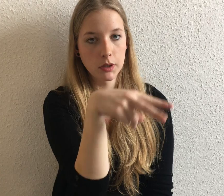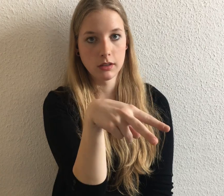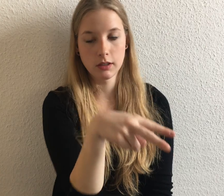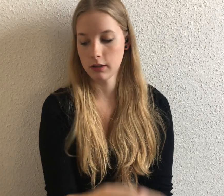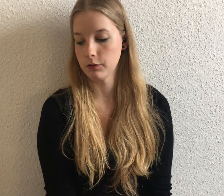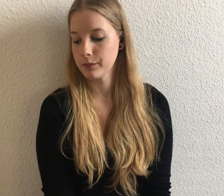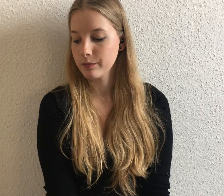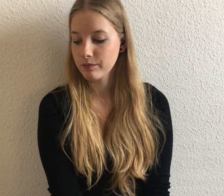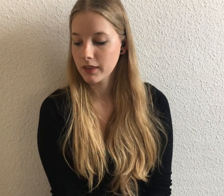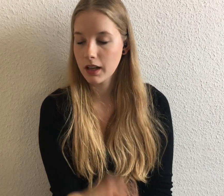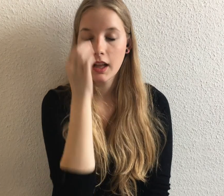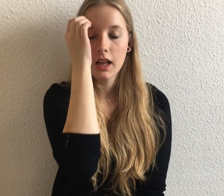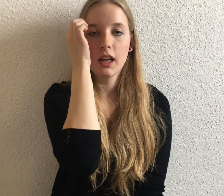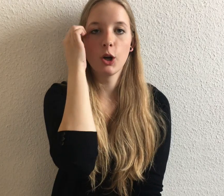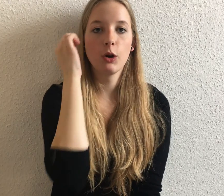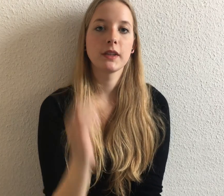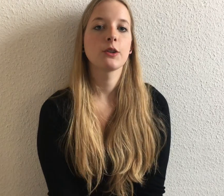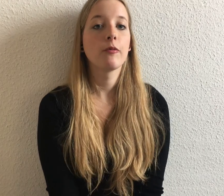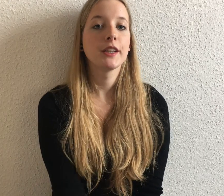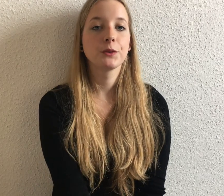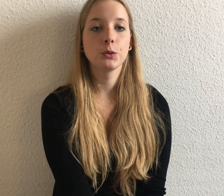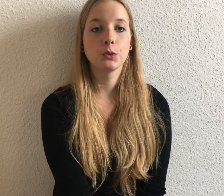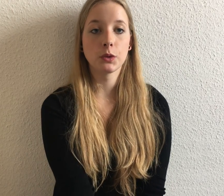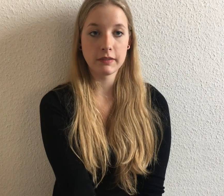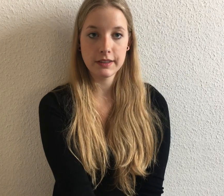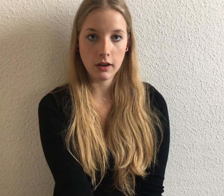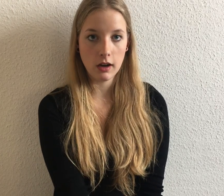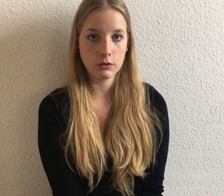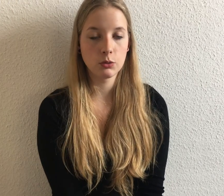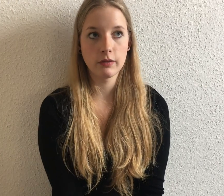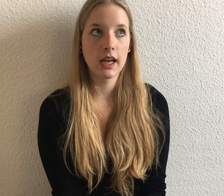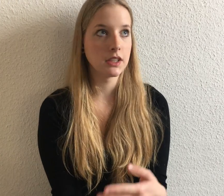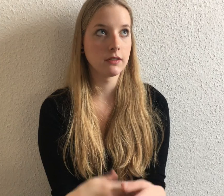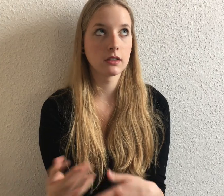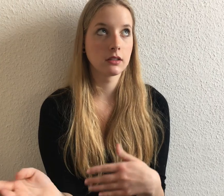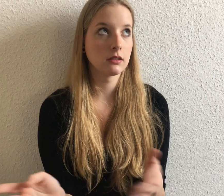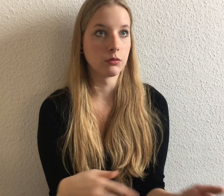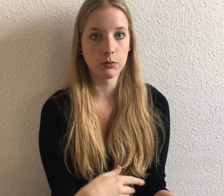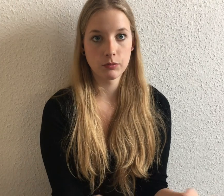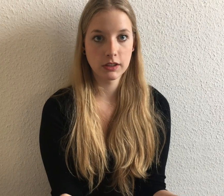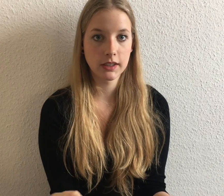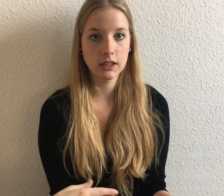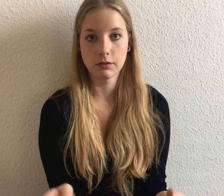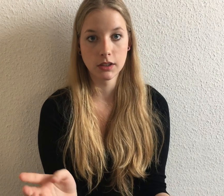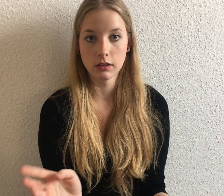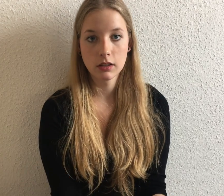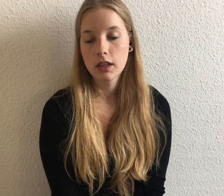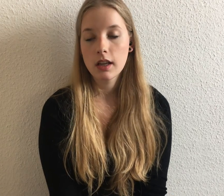Ihr beide. Genau. Jetzt kommen wir hinzu zu den W-Fragen, zu wer, wie, was weiß ich wie.